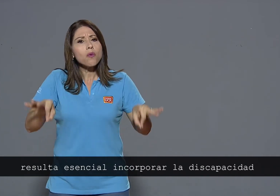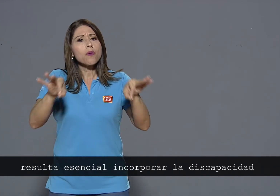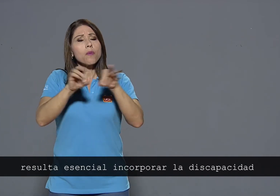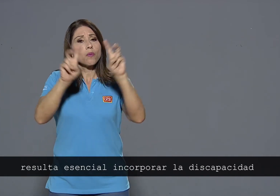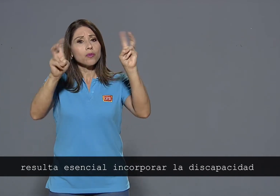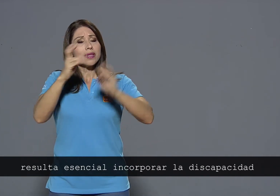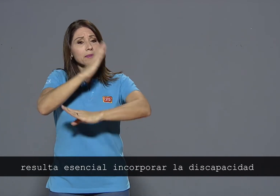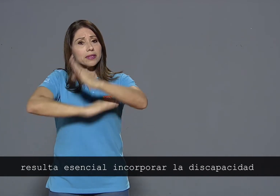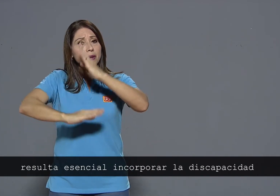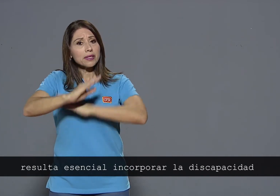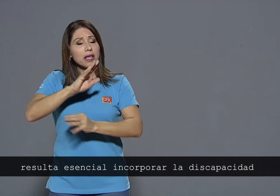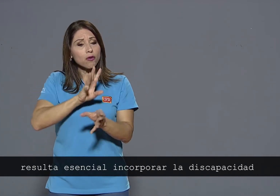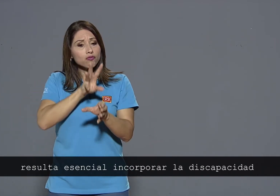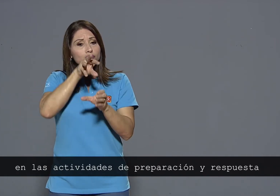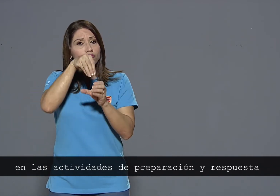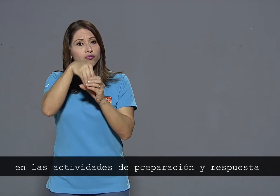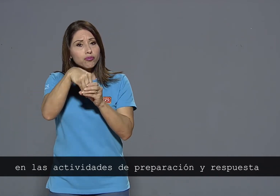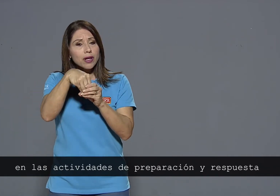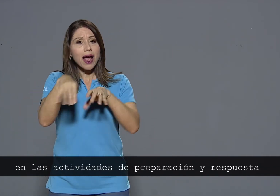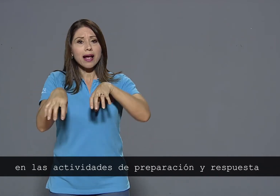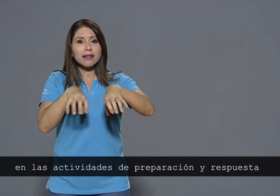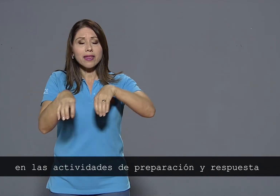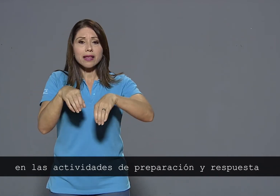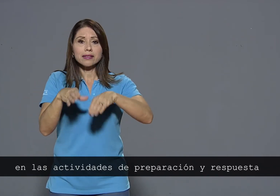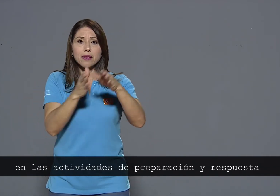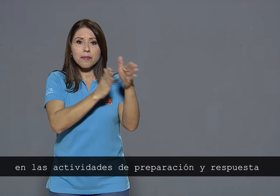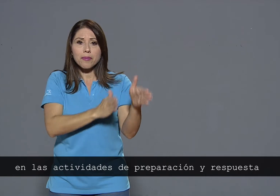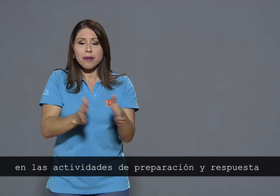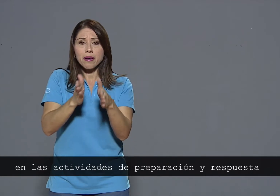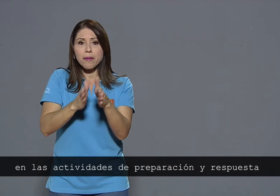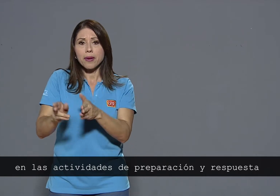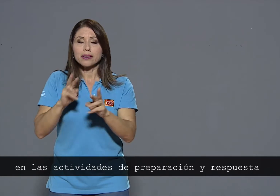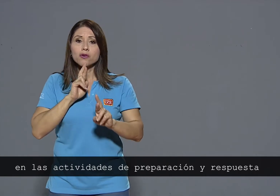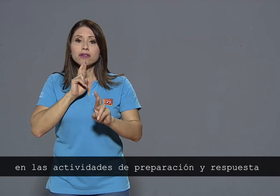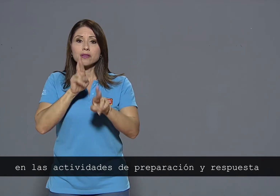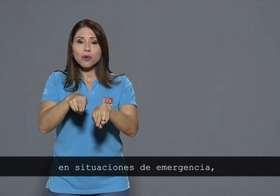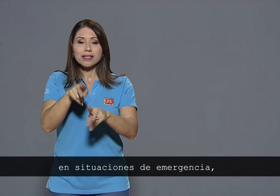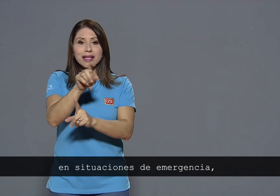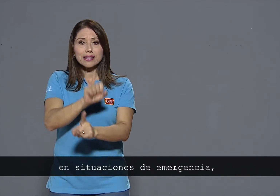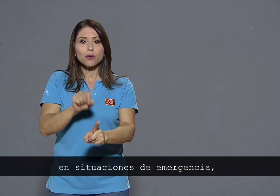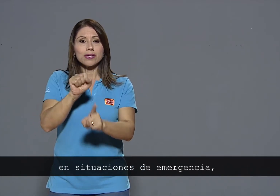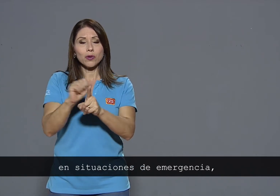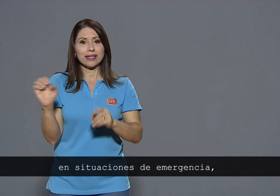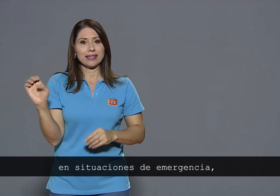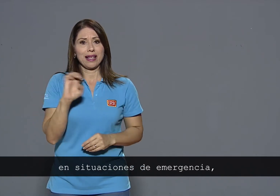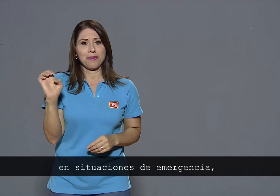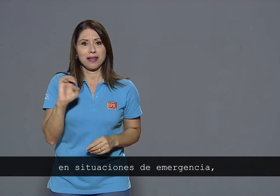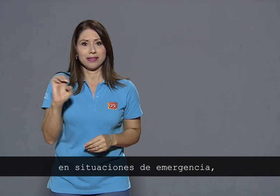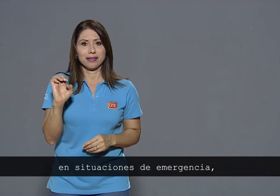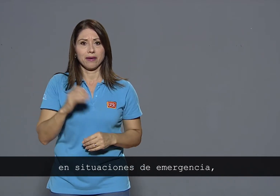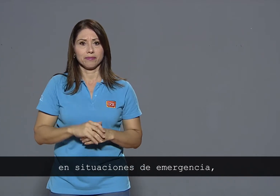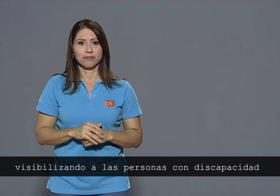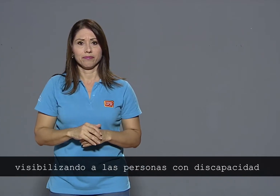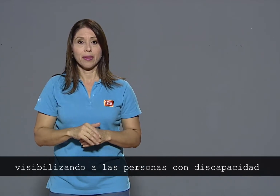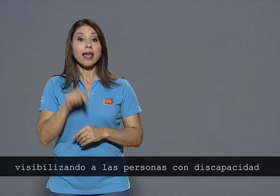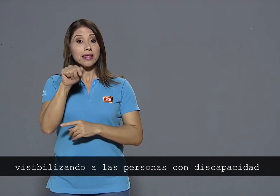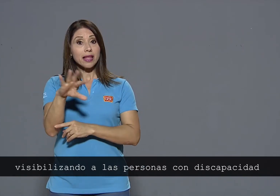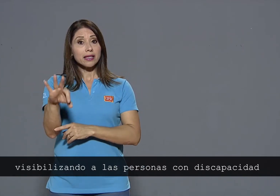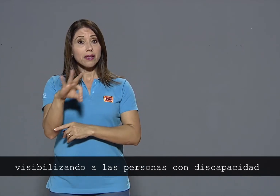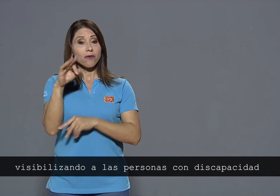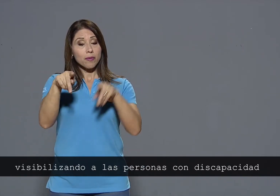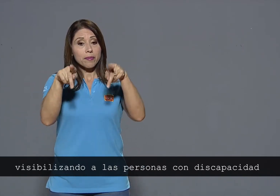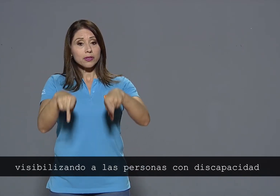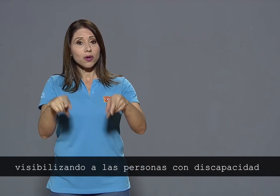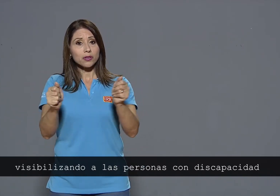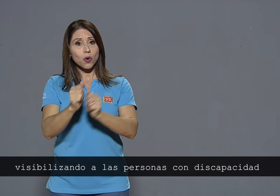esencial incorporar la discapacidad en las actividades de preparación y respuesta en situaciones de emergencia,